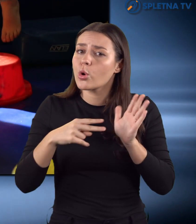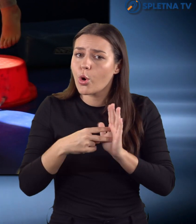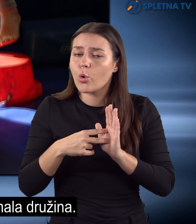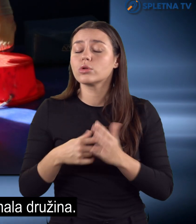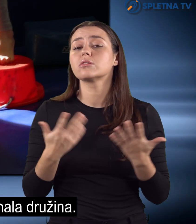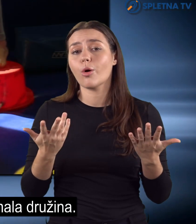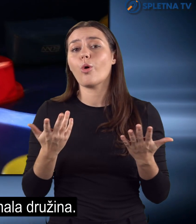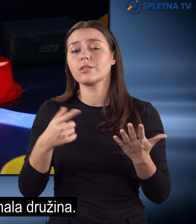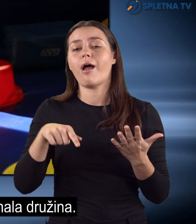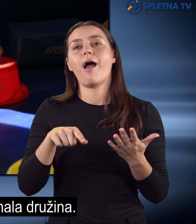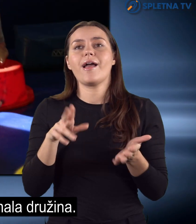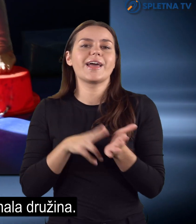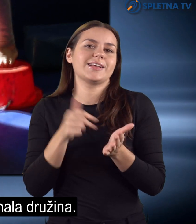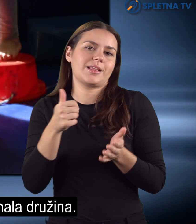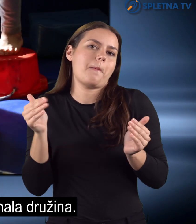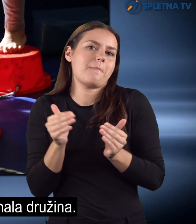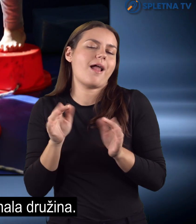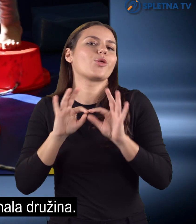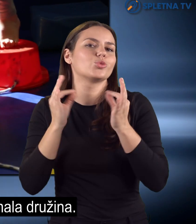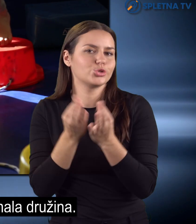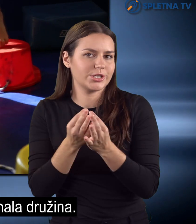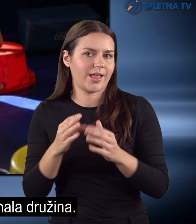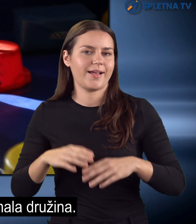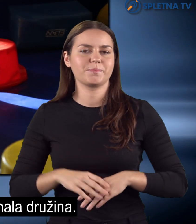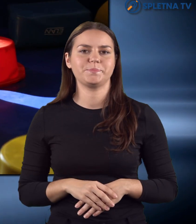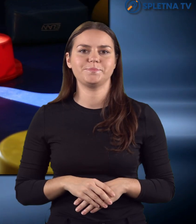strokoven, tako da je res ena mala družina.